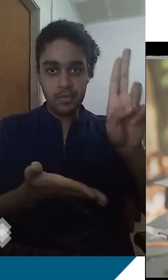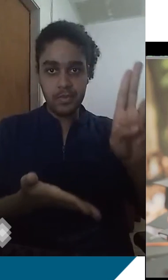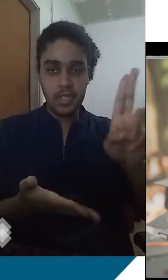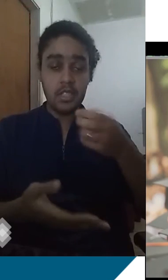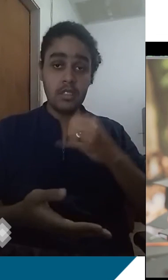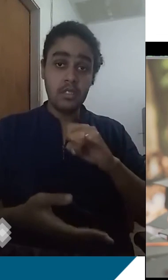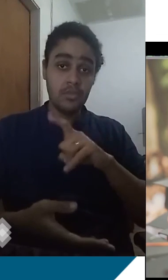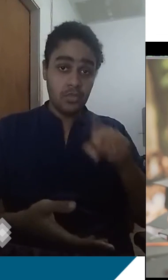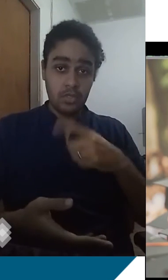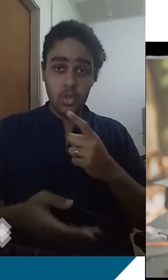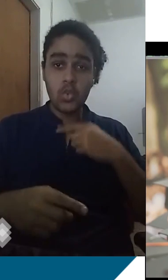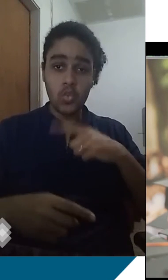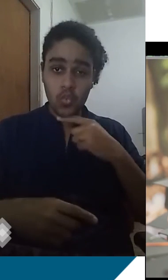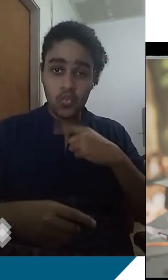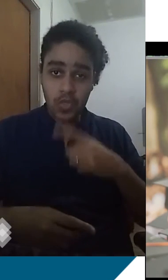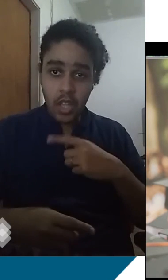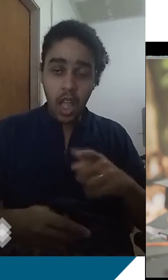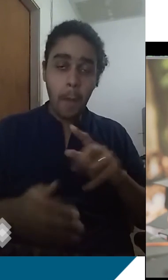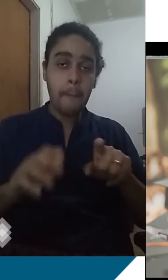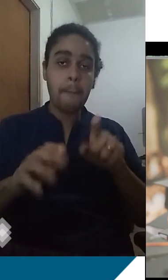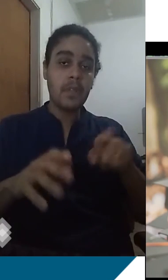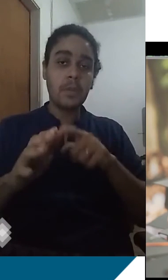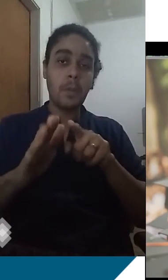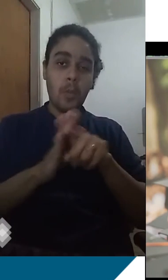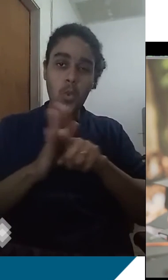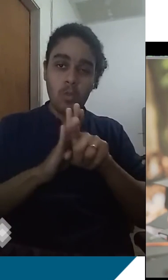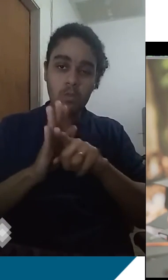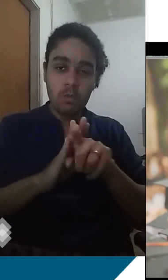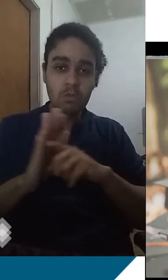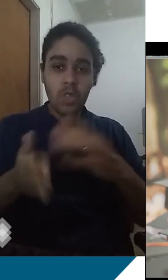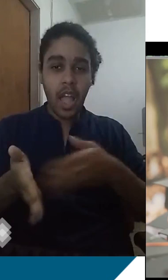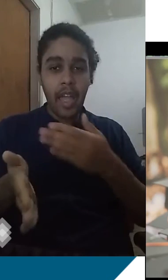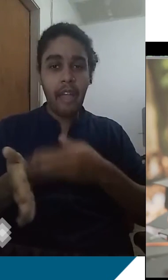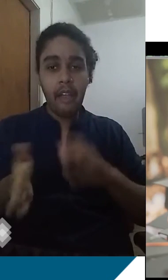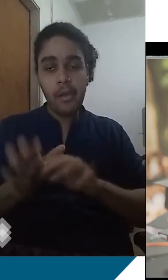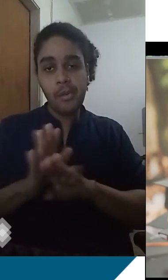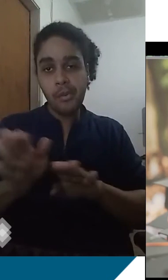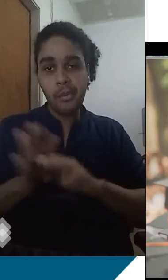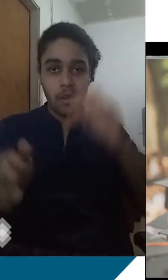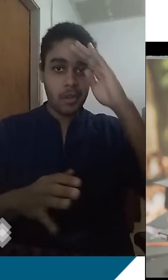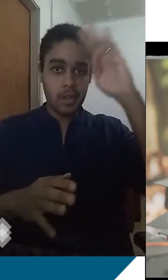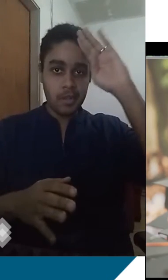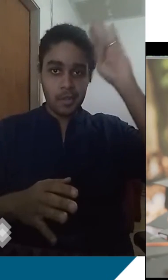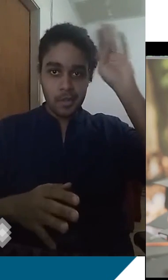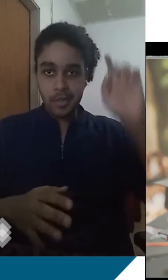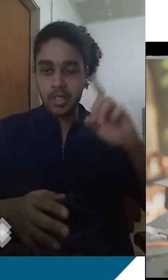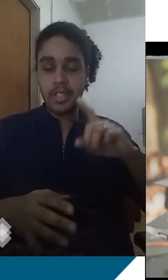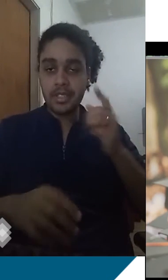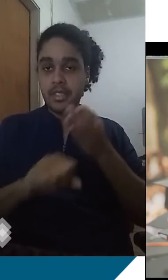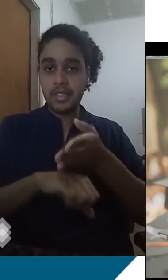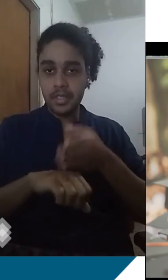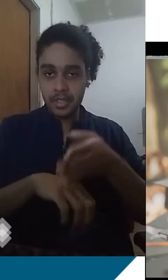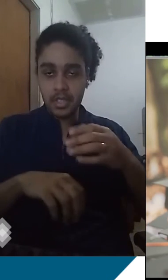da universidade. Se vocês tiverem dúvidas, procurem o caderno de orientação acadêmica, entrem no site das instituições e